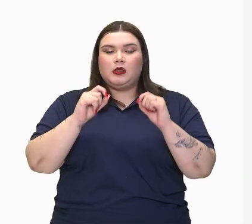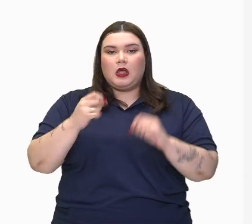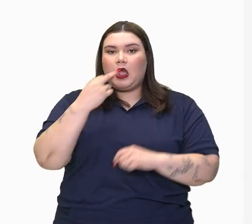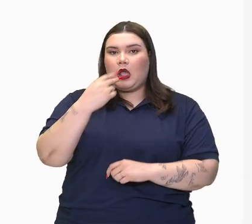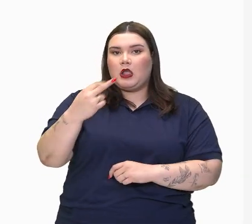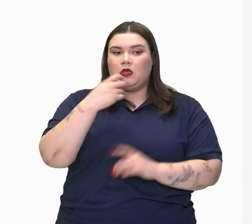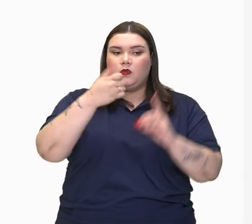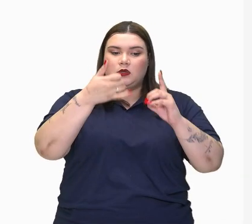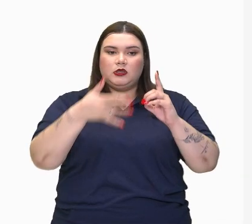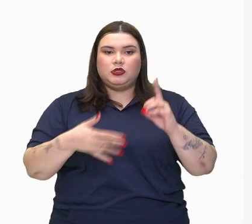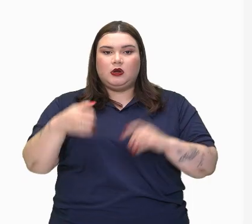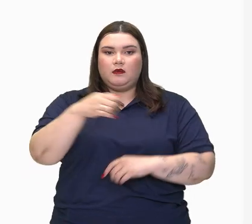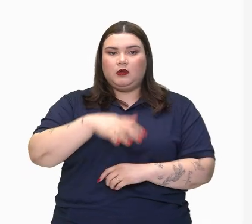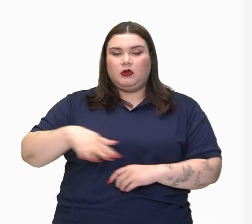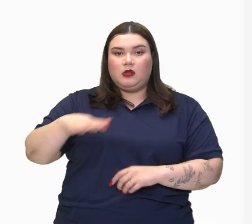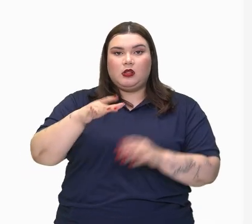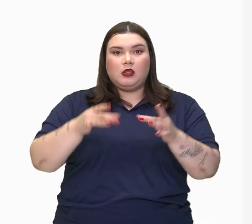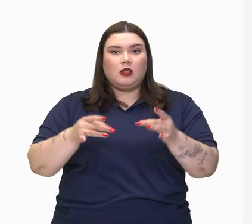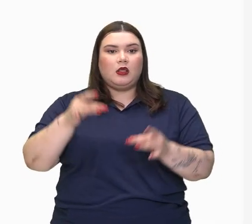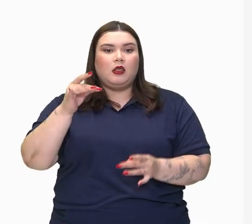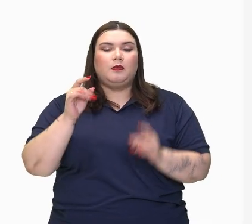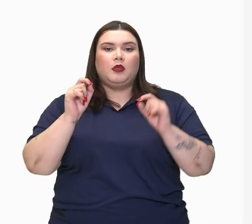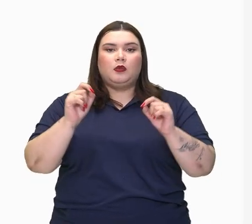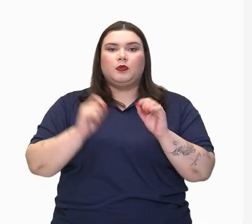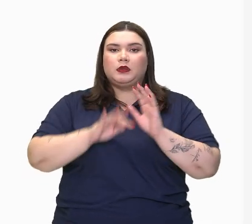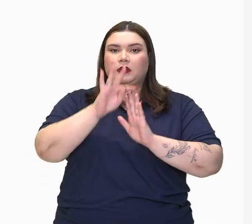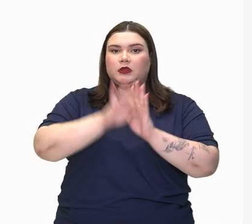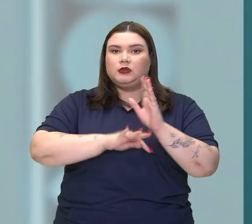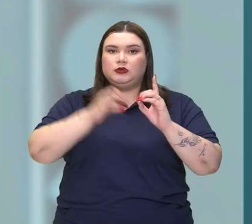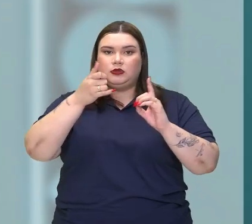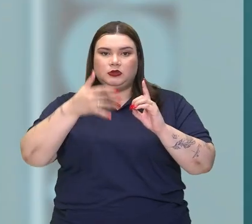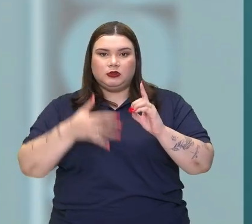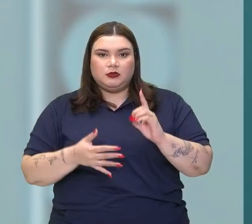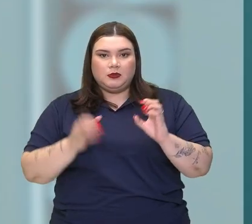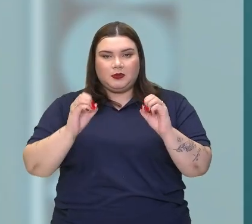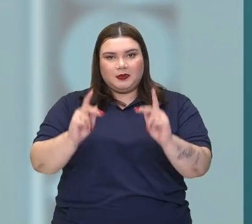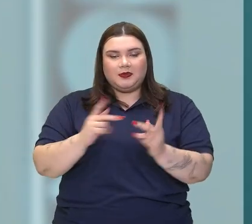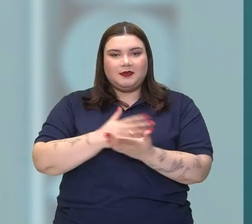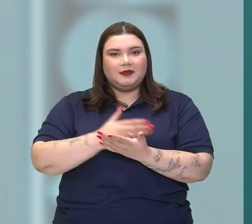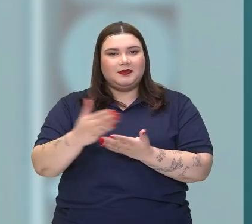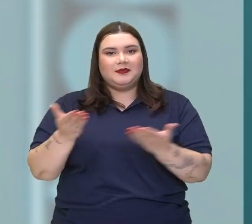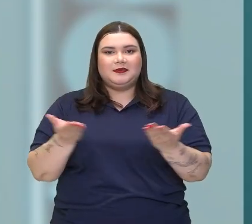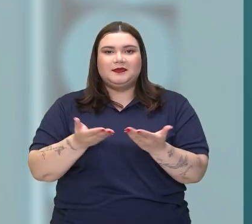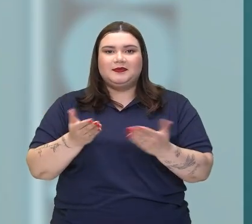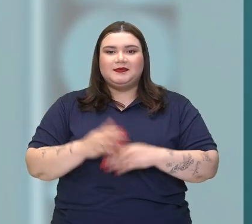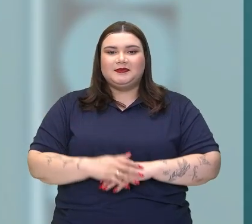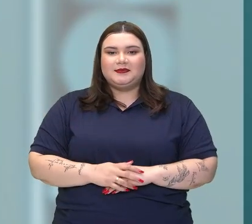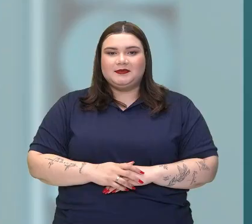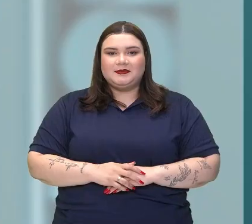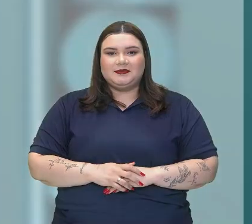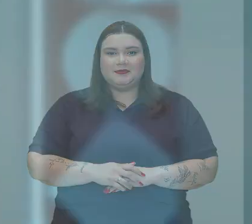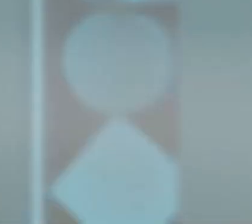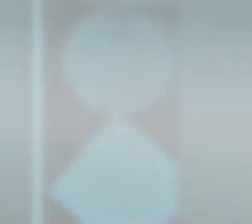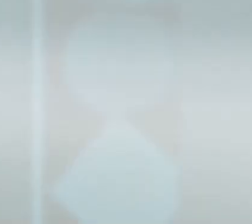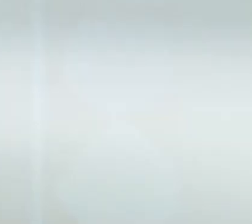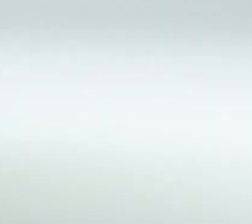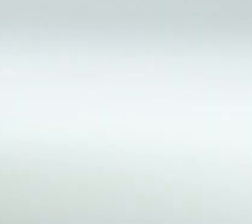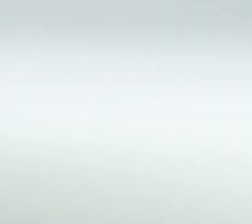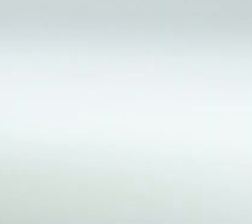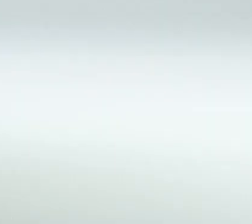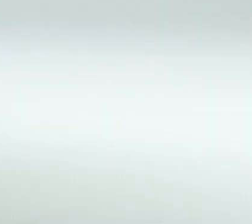meio da língua, e o detalhamento, o texto descritivo. Então, vamos à nossa aula.